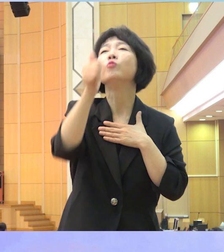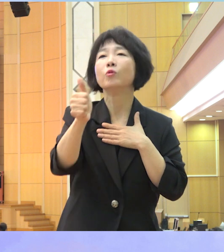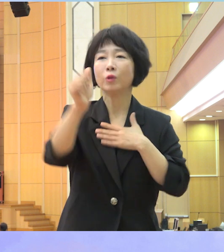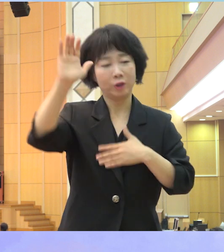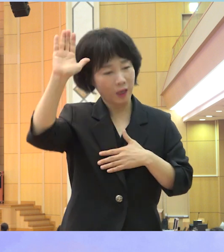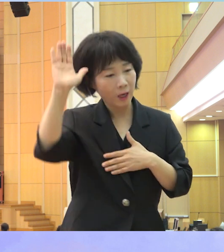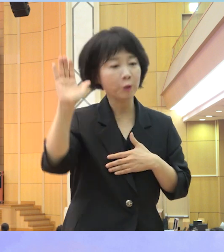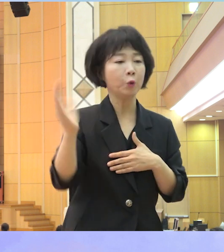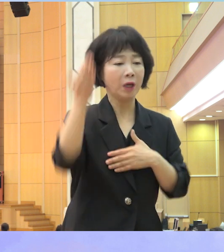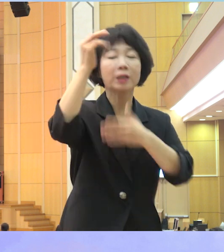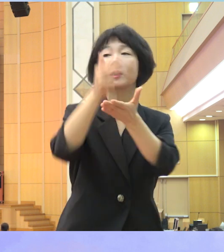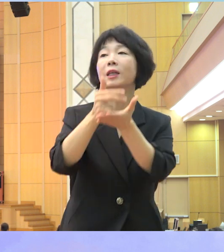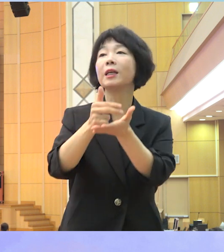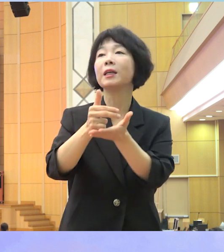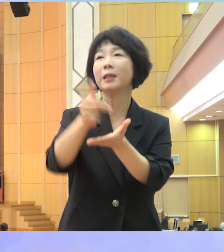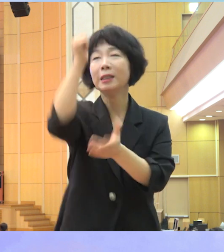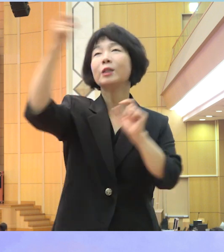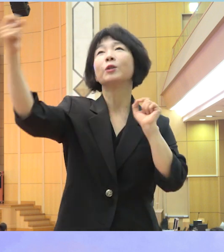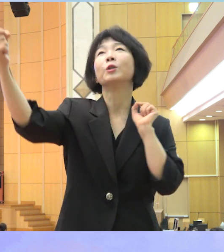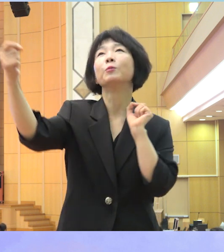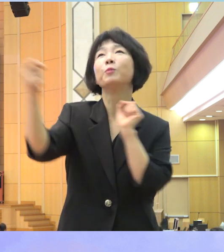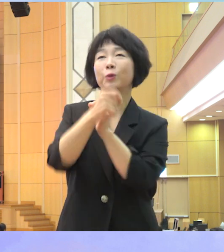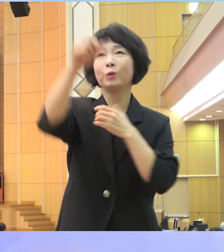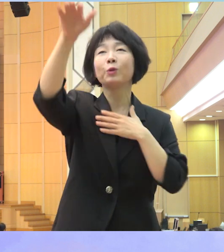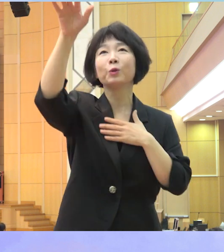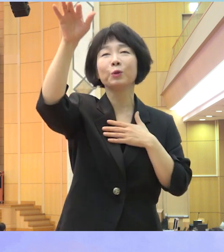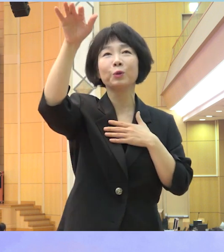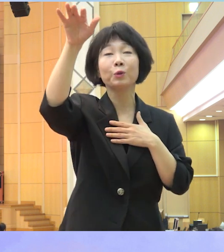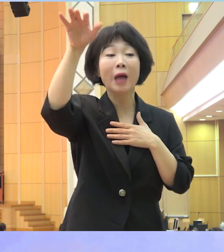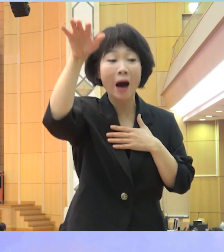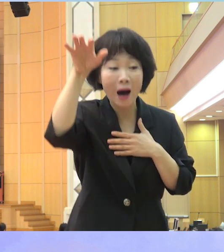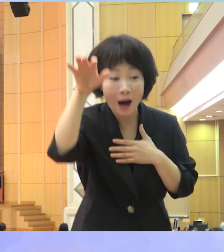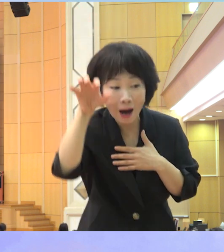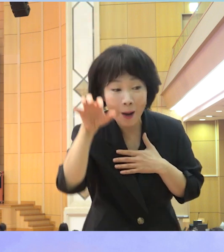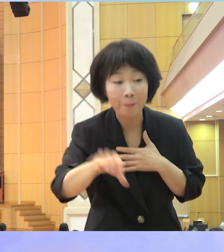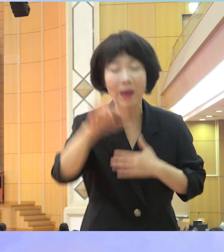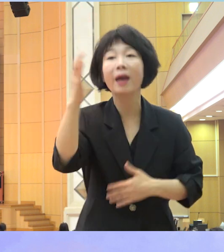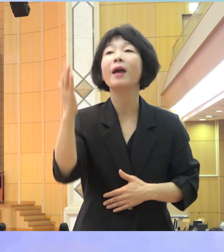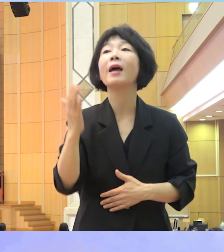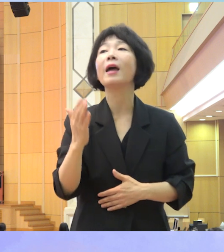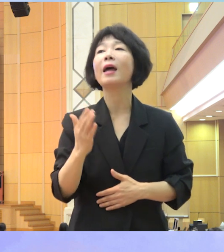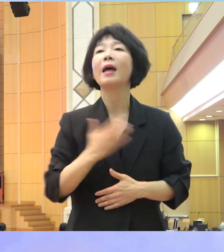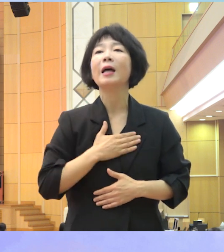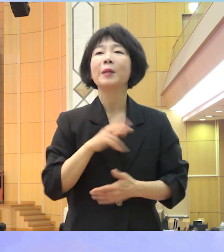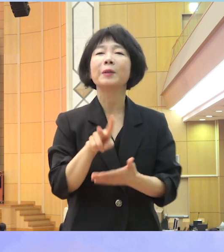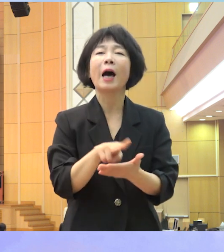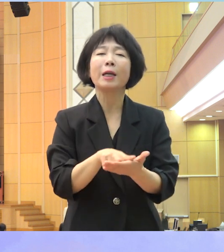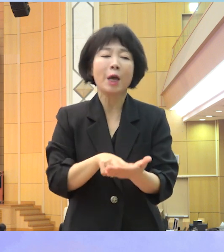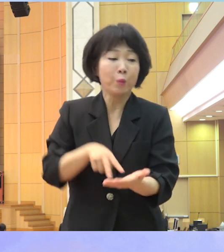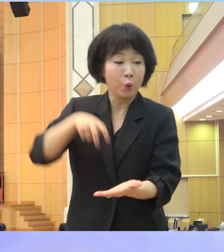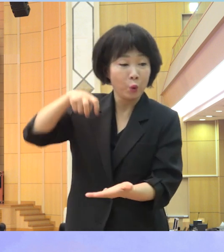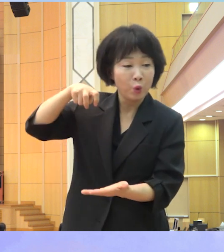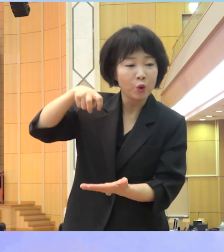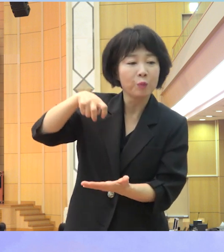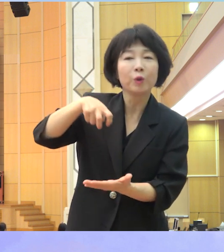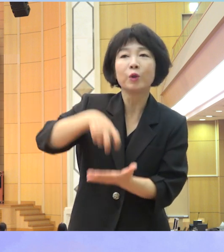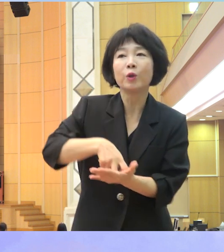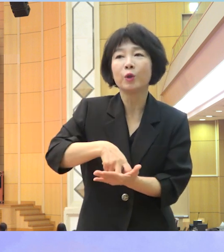삶의 주관자 되신 그분 앞에